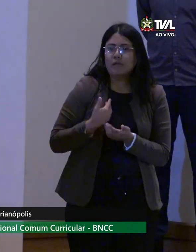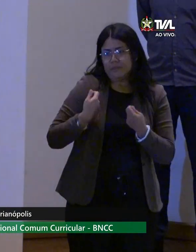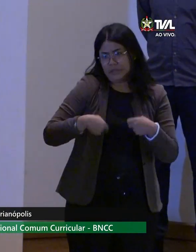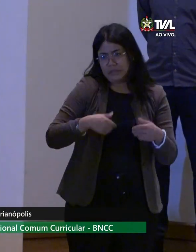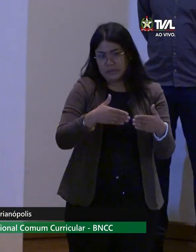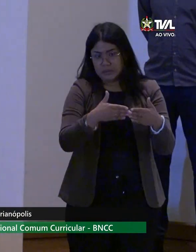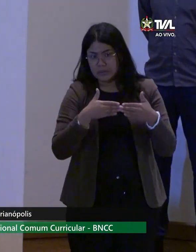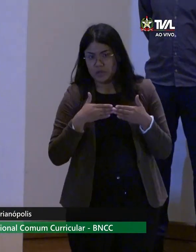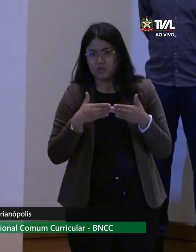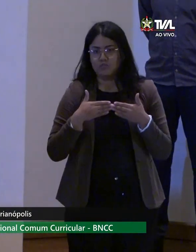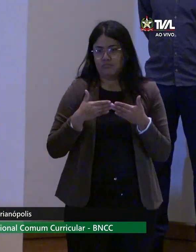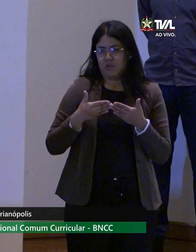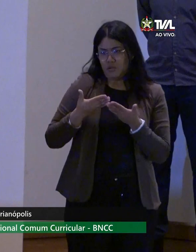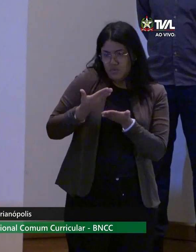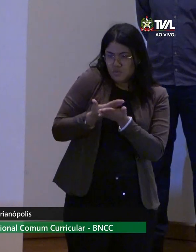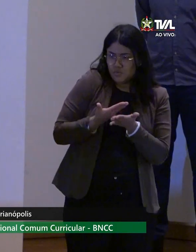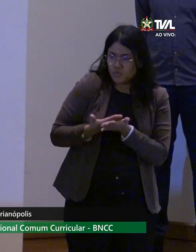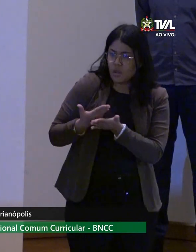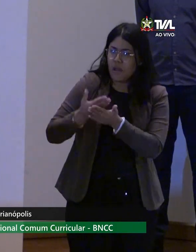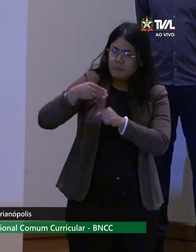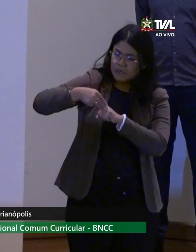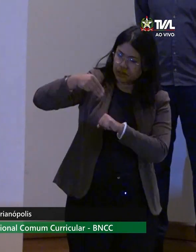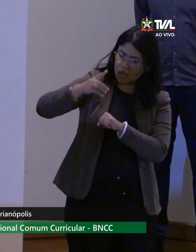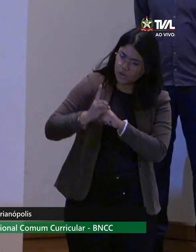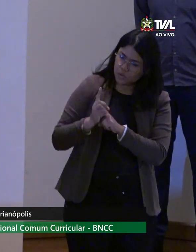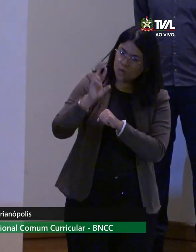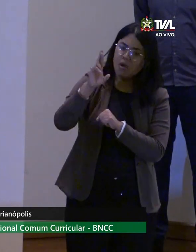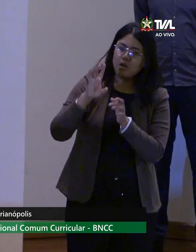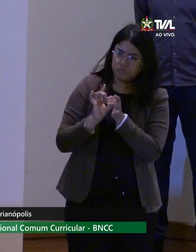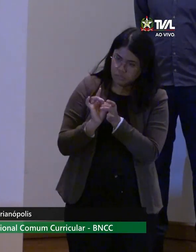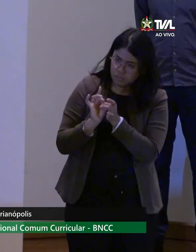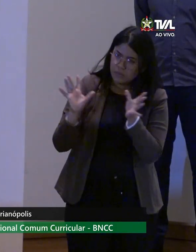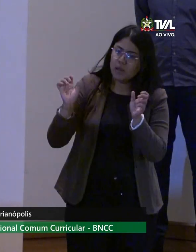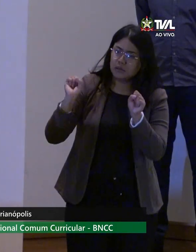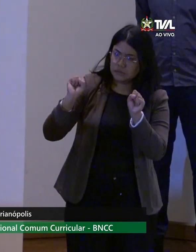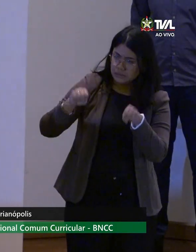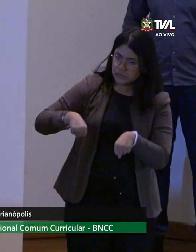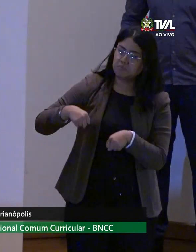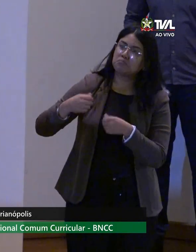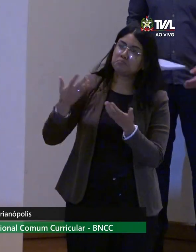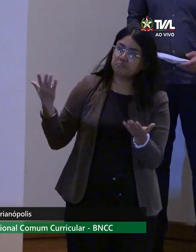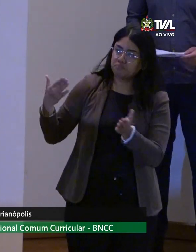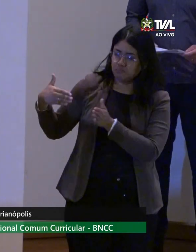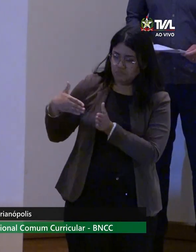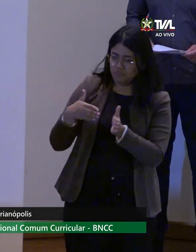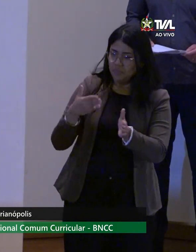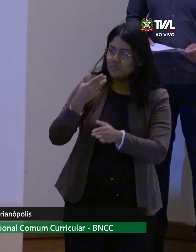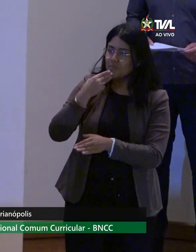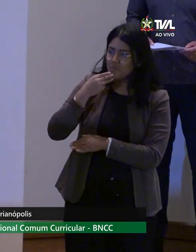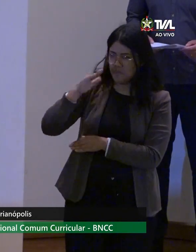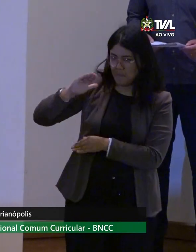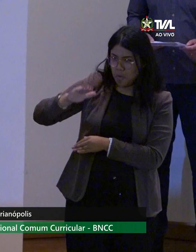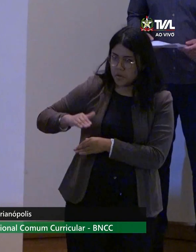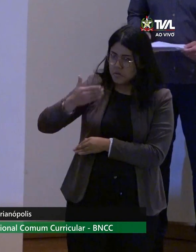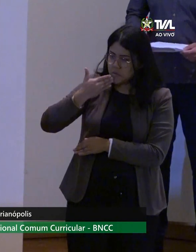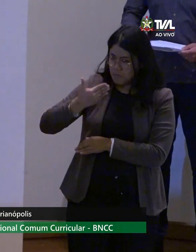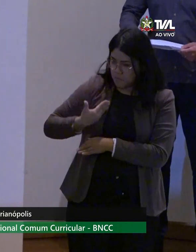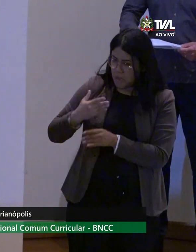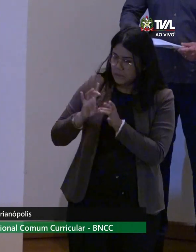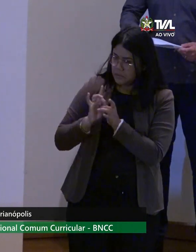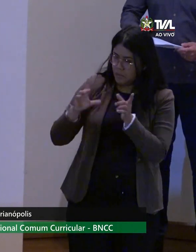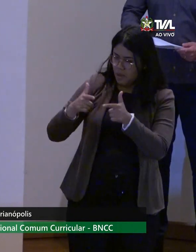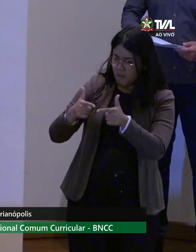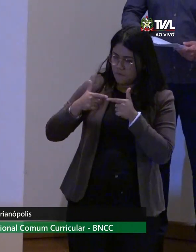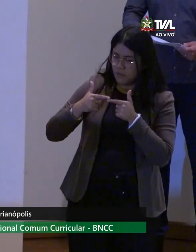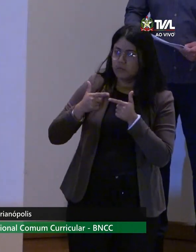afastar para fazer especialização mestrado doutorado o município tem concedido ao menos ao longo da gestão do Professor Maurício para todos aqueles que perdem tem